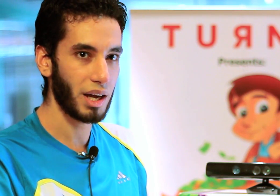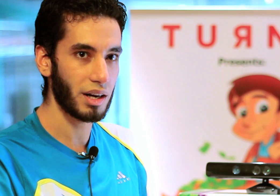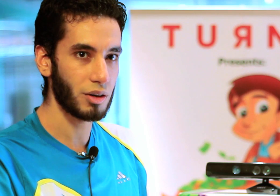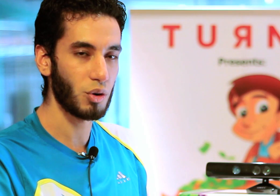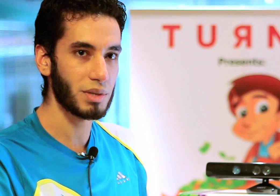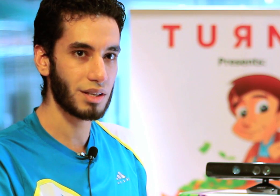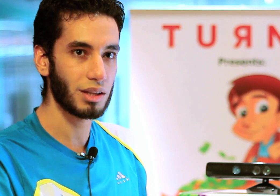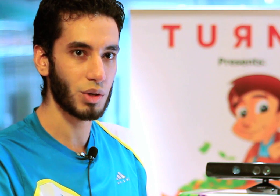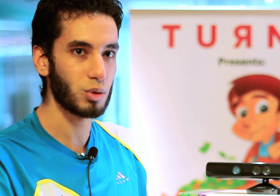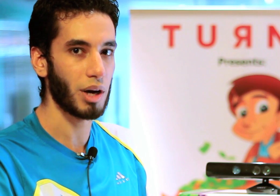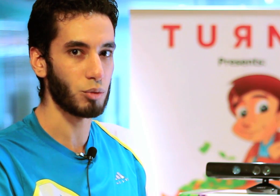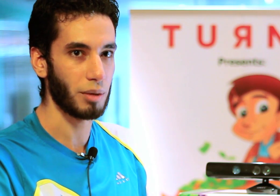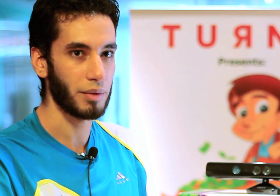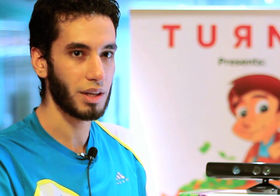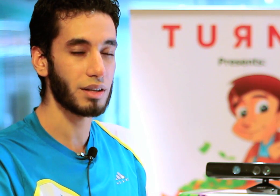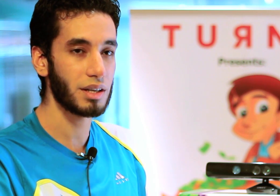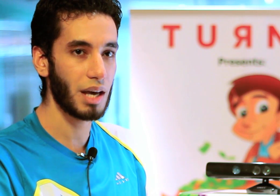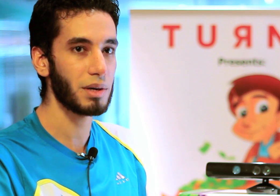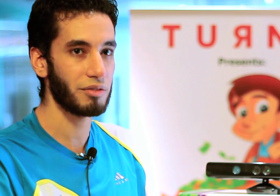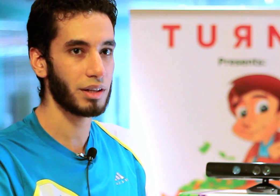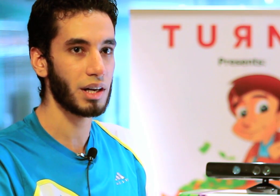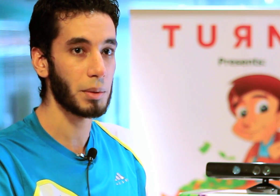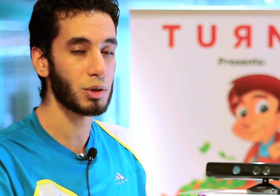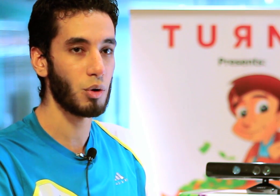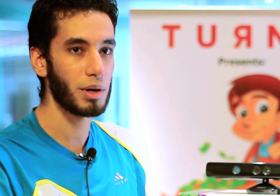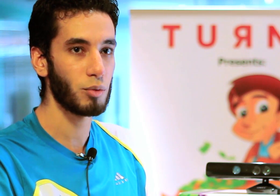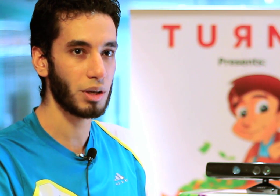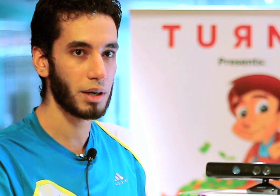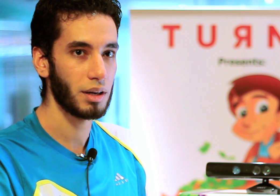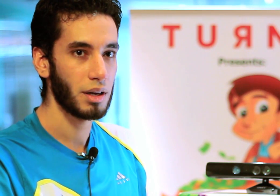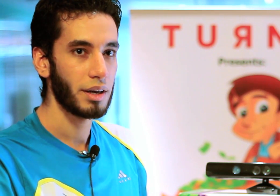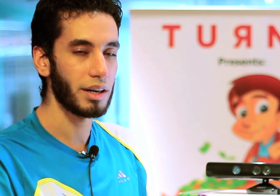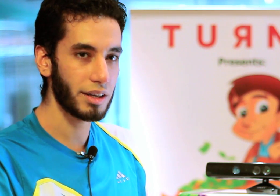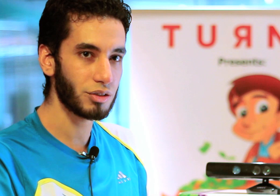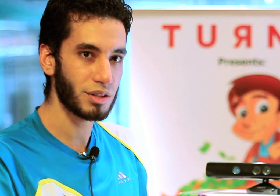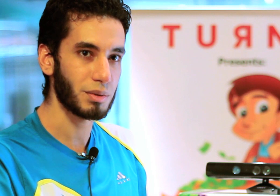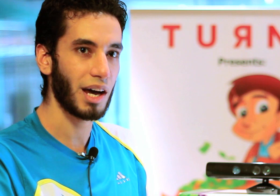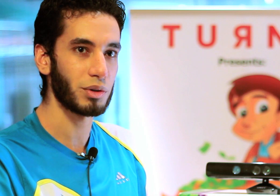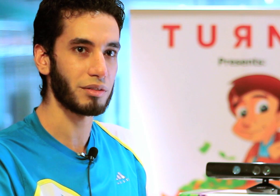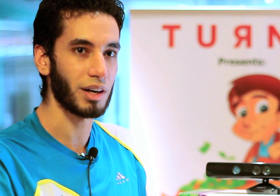حاليا ان هم ازاي يتواصلوا مع المجتمع هي دي الجاب الفعلا اللي ما بينهم وما بين المجتمع اللي كين ترانس بتحول تليفها